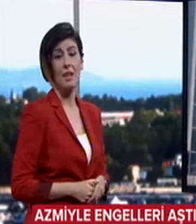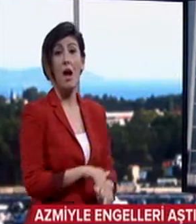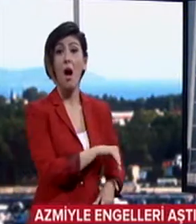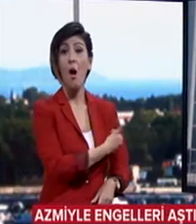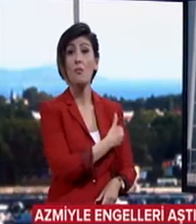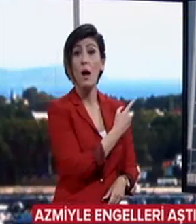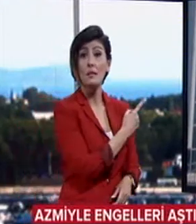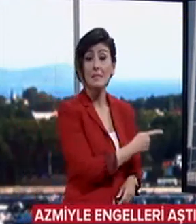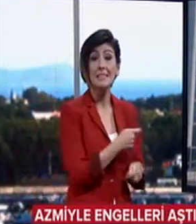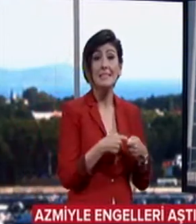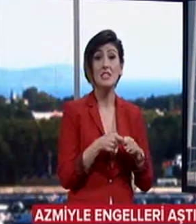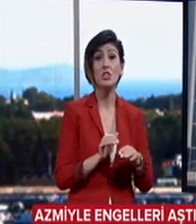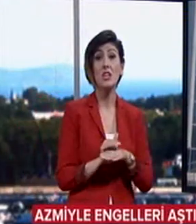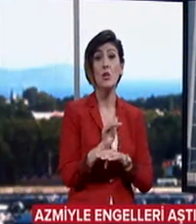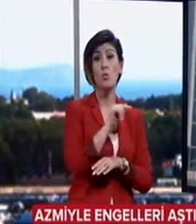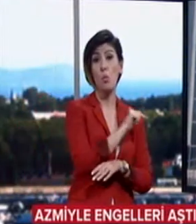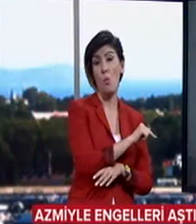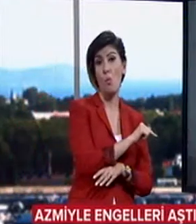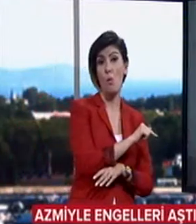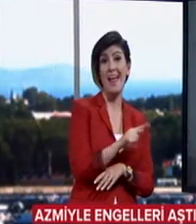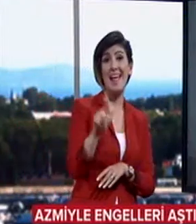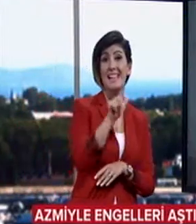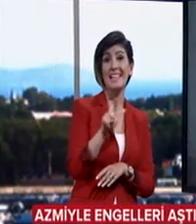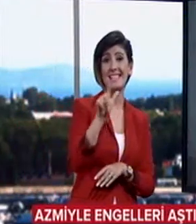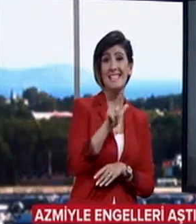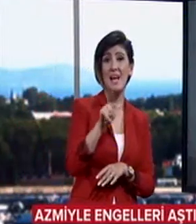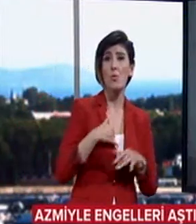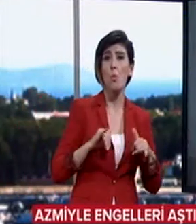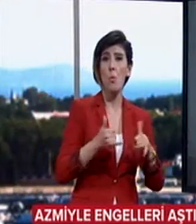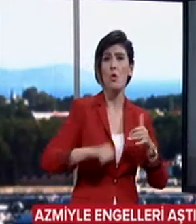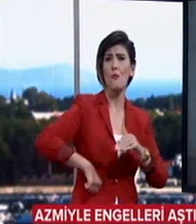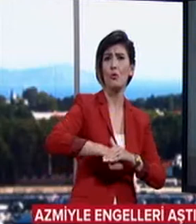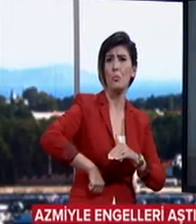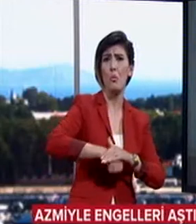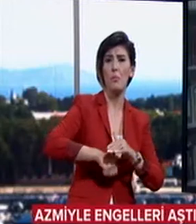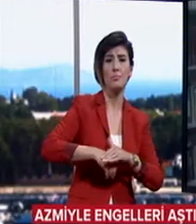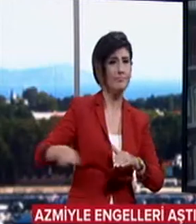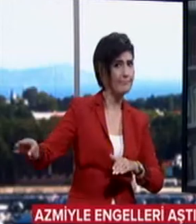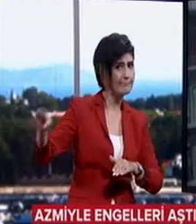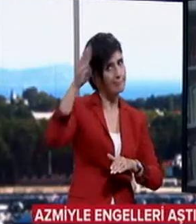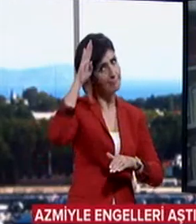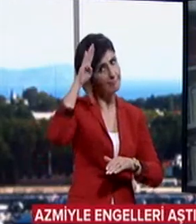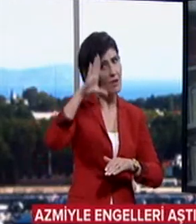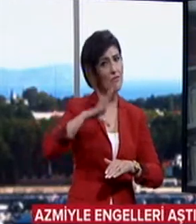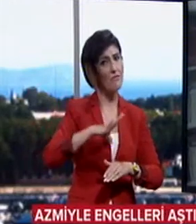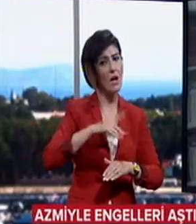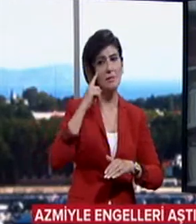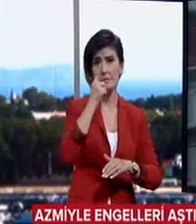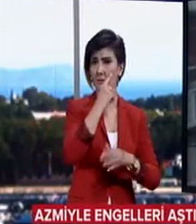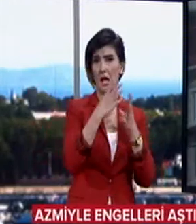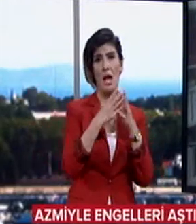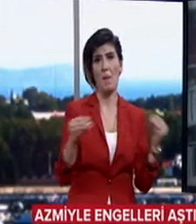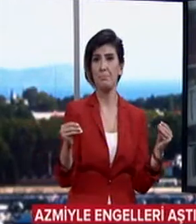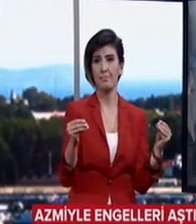Avukat Muhammed Emin Hekimhan Kırşehir'de yaşıyor. Lise yıllarında oynadığı futbol maçında başını kale direğine çarptı ve görme